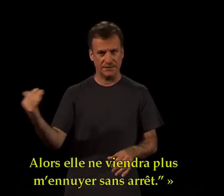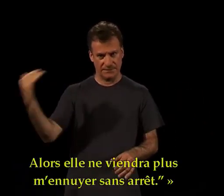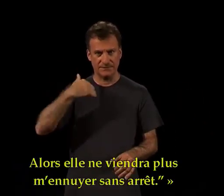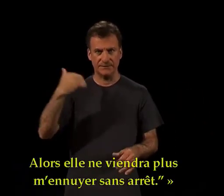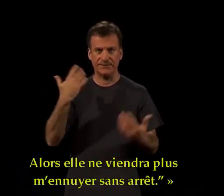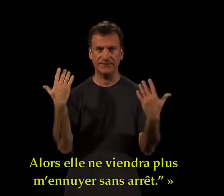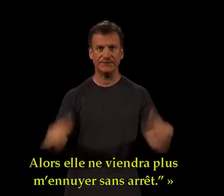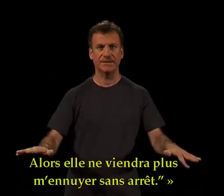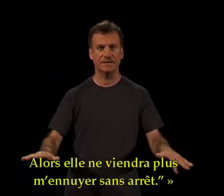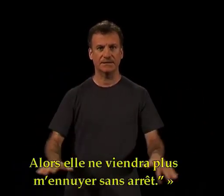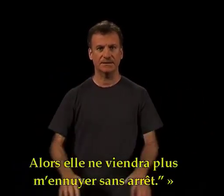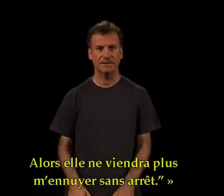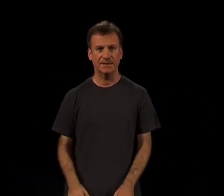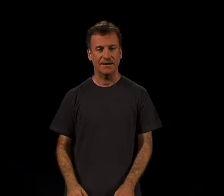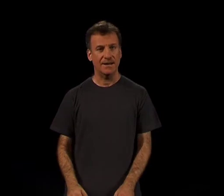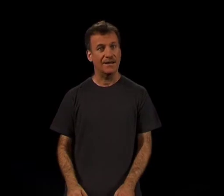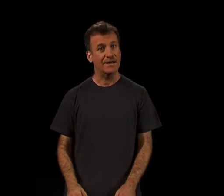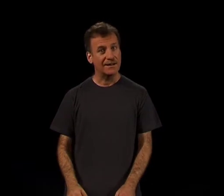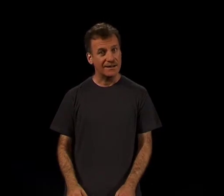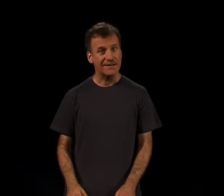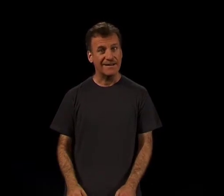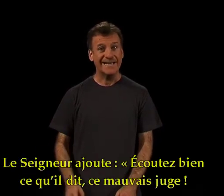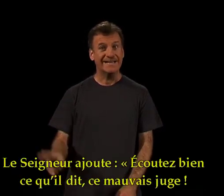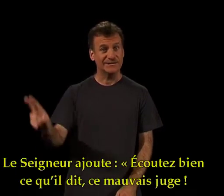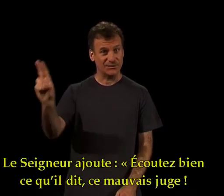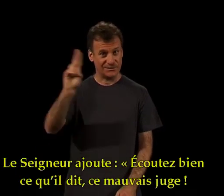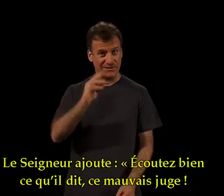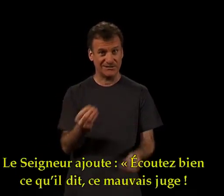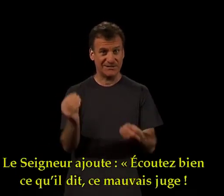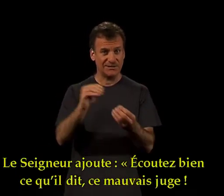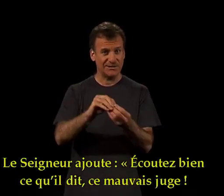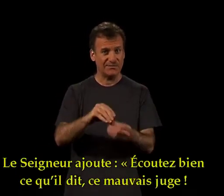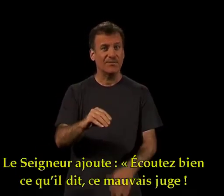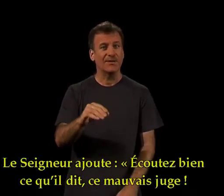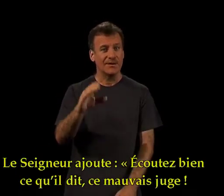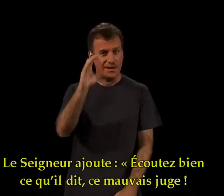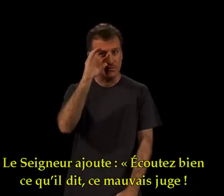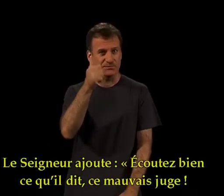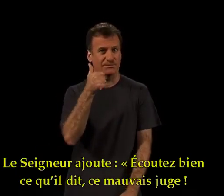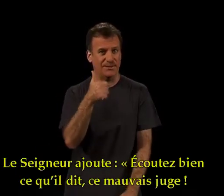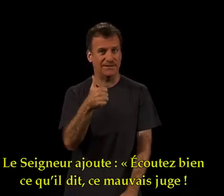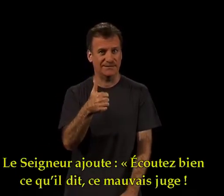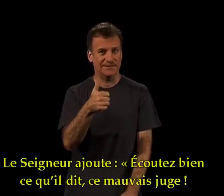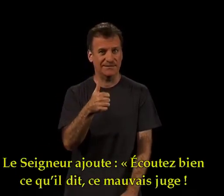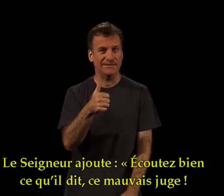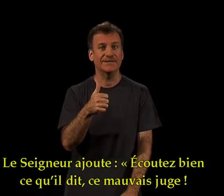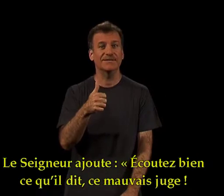Alors, elle ne viendra plus m'ennuyer sans arrêt. Le Seigneur ajoute, « Écoutez bien ce qu'il dit, ce mauvais juge.